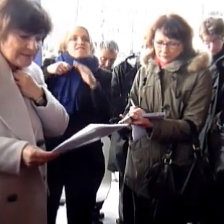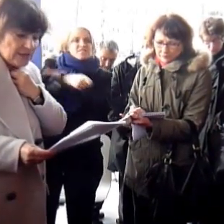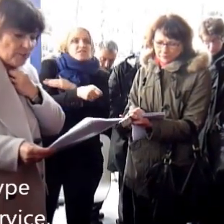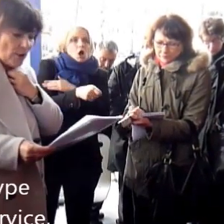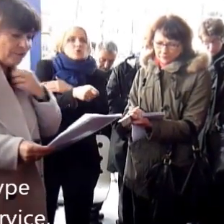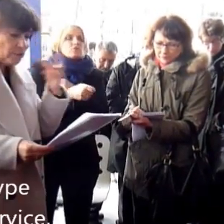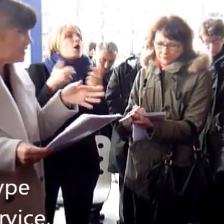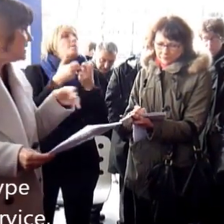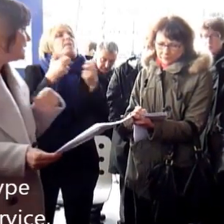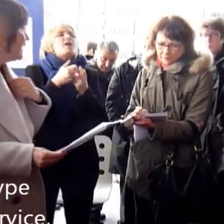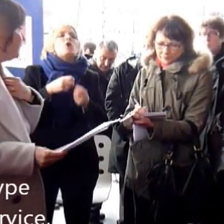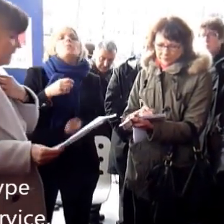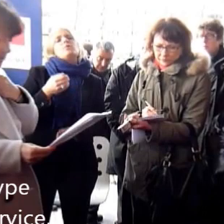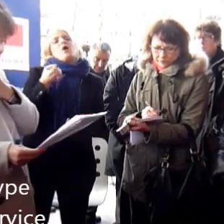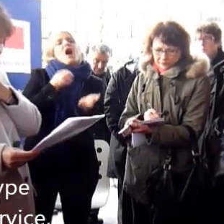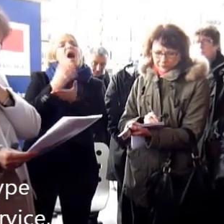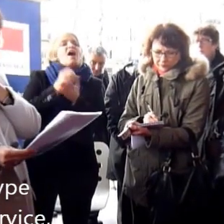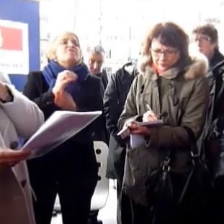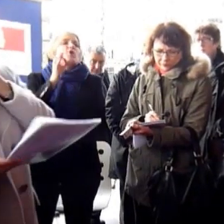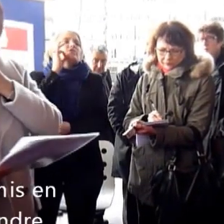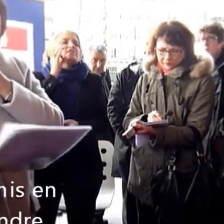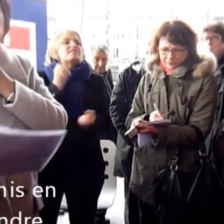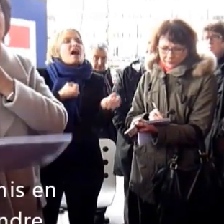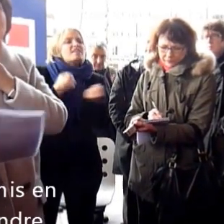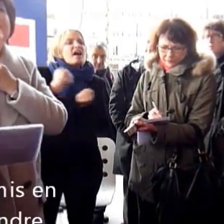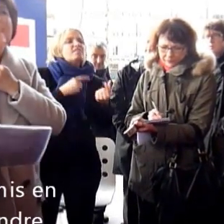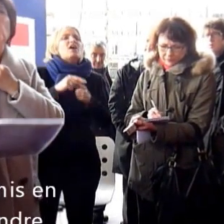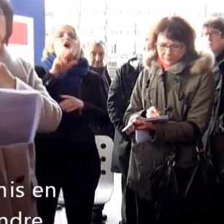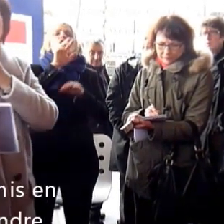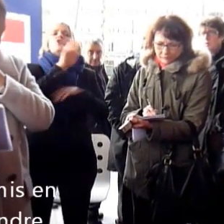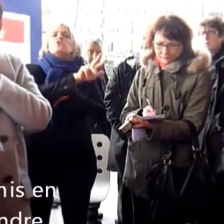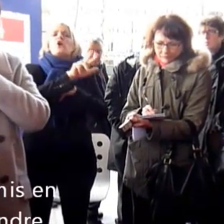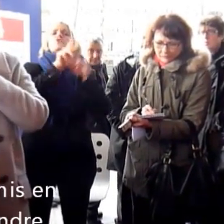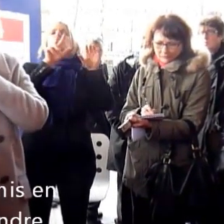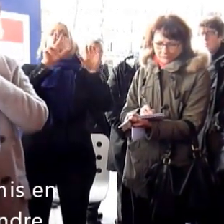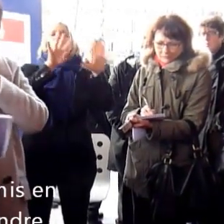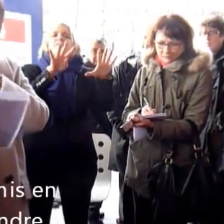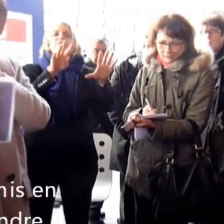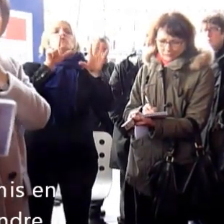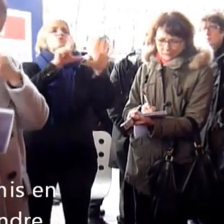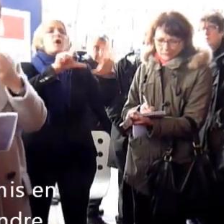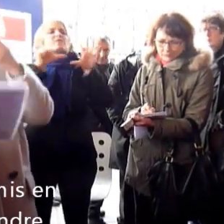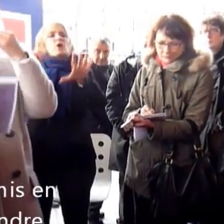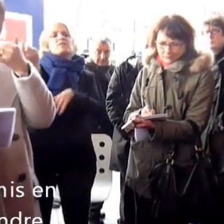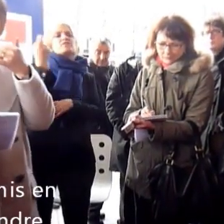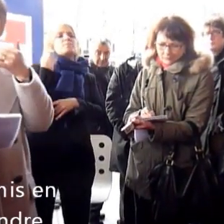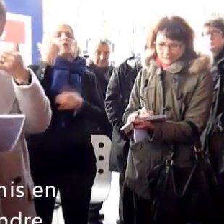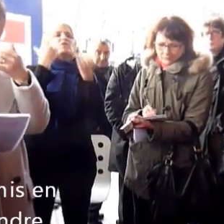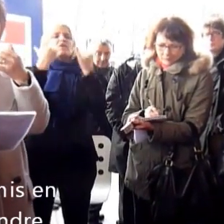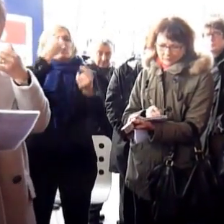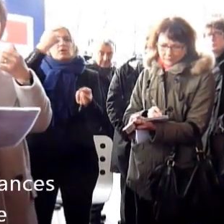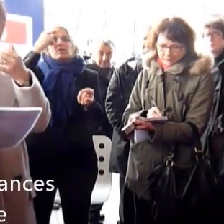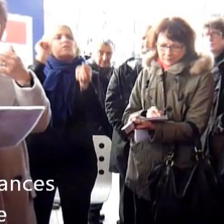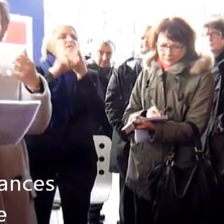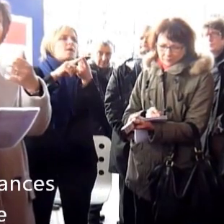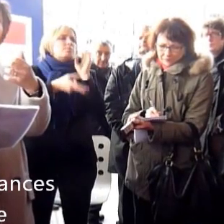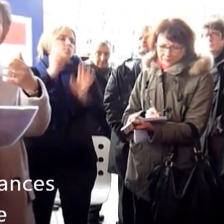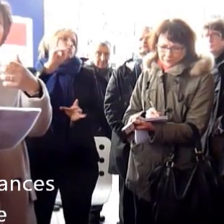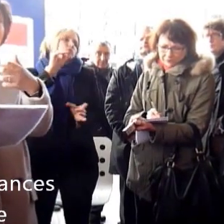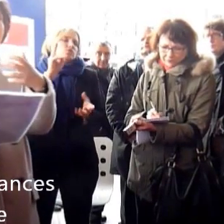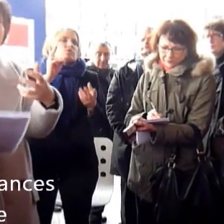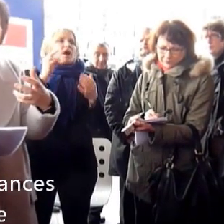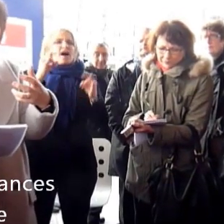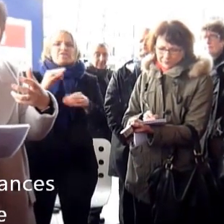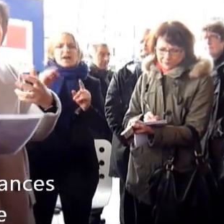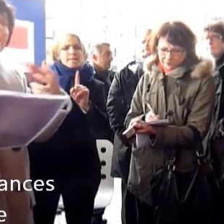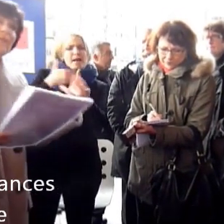de vue. C'est type InfoSIGA Service, le 39-77 qu'on a mis en place pour répondre à des appels sur